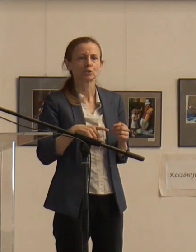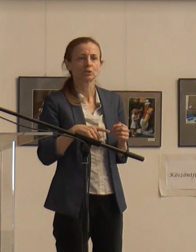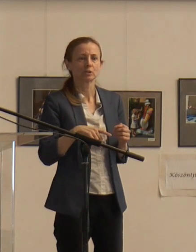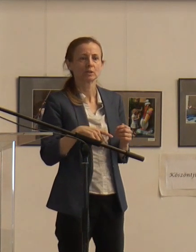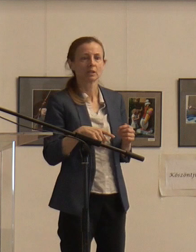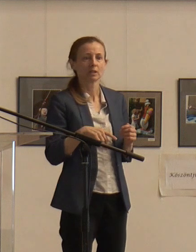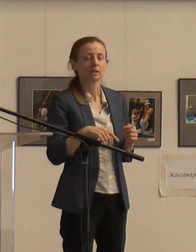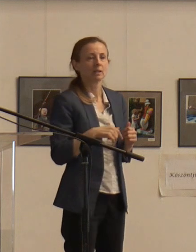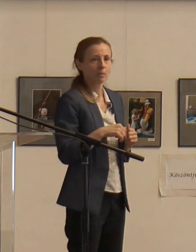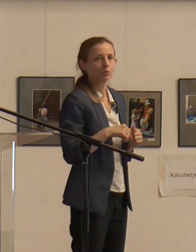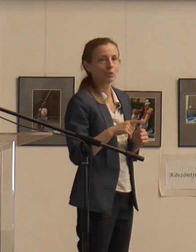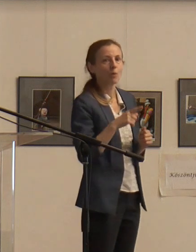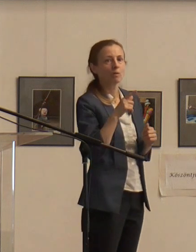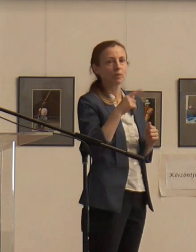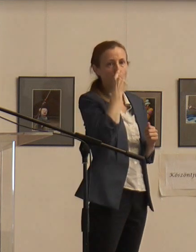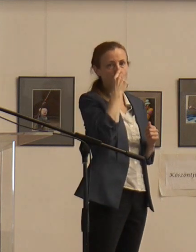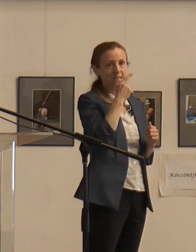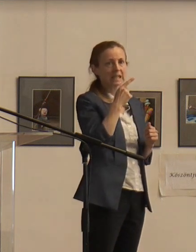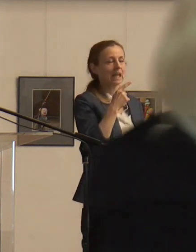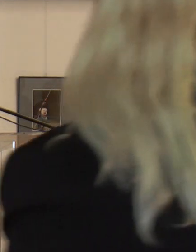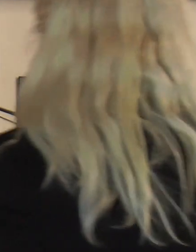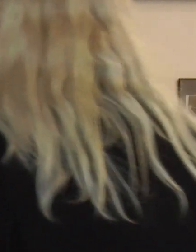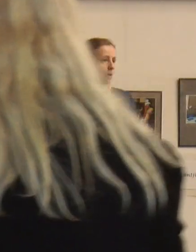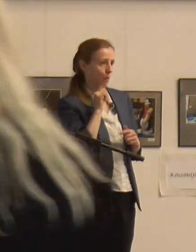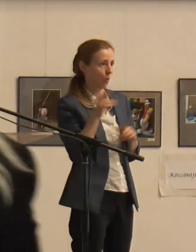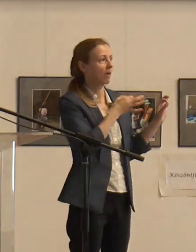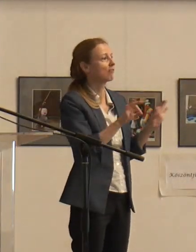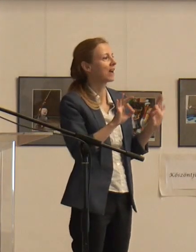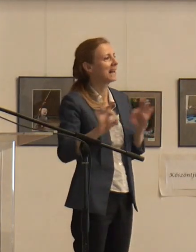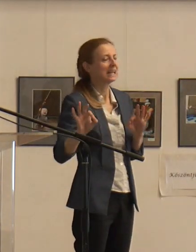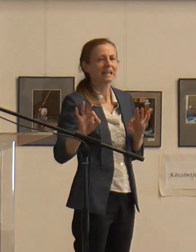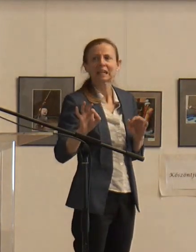Margó. És felkészül